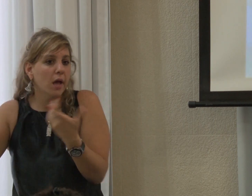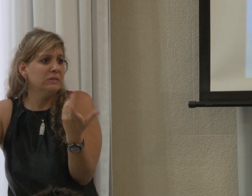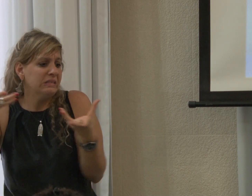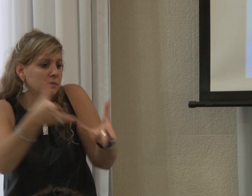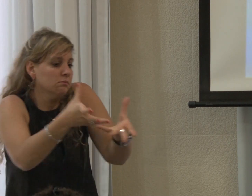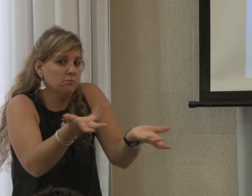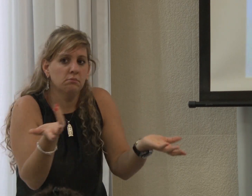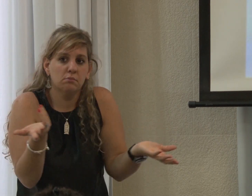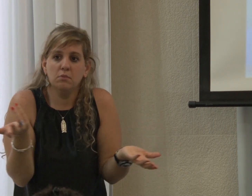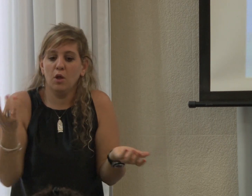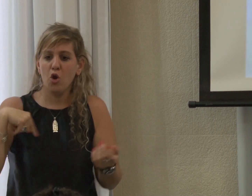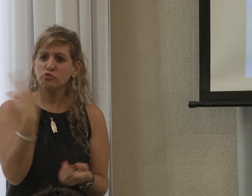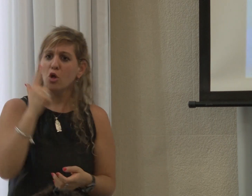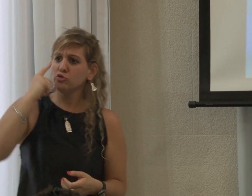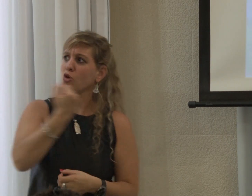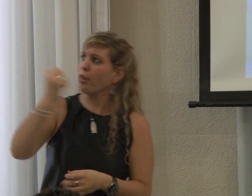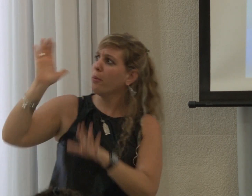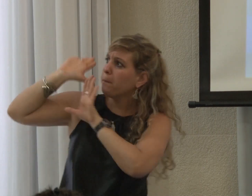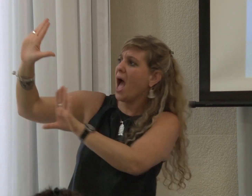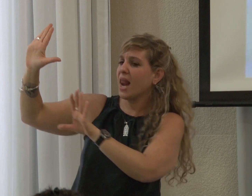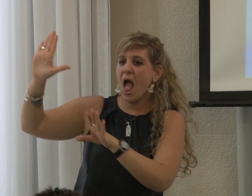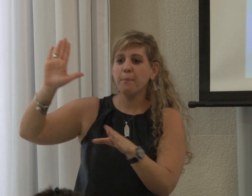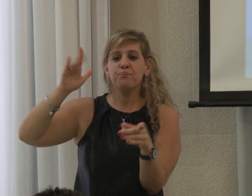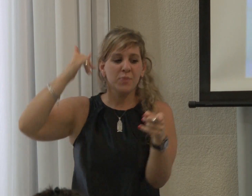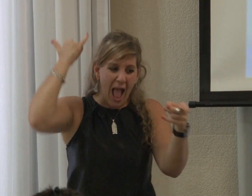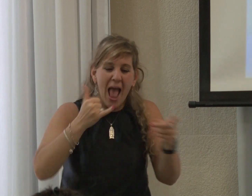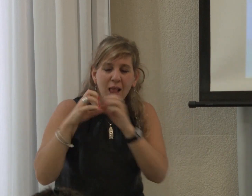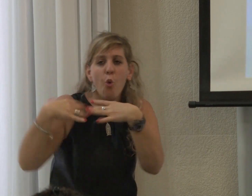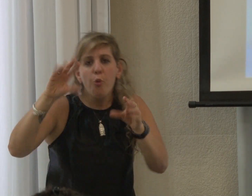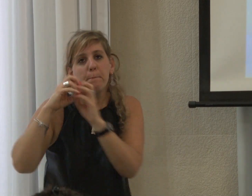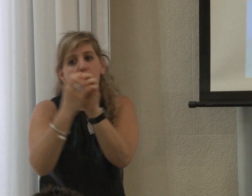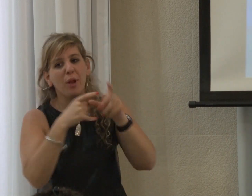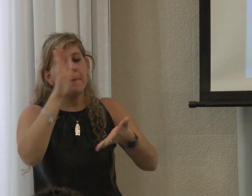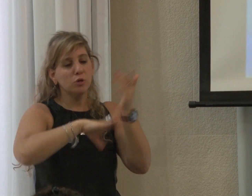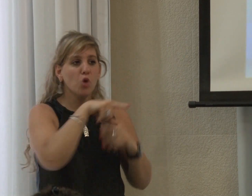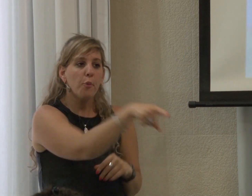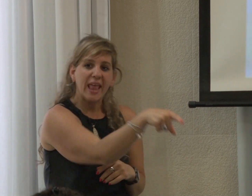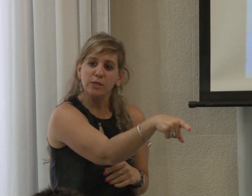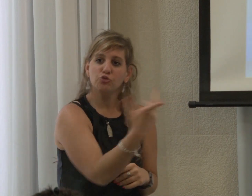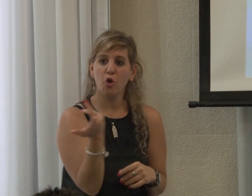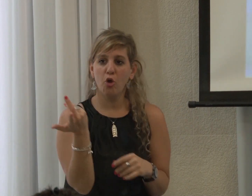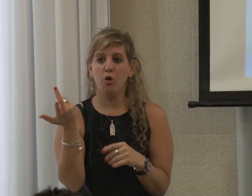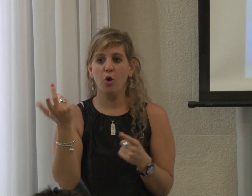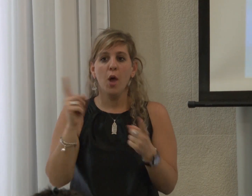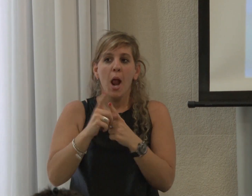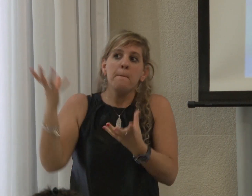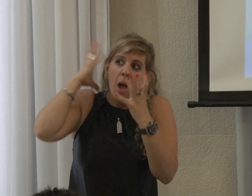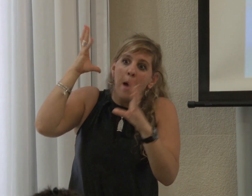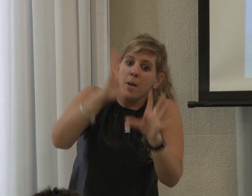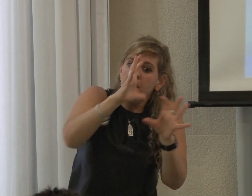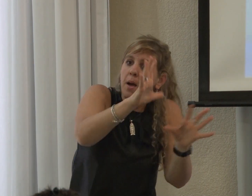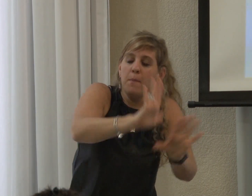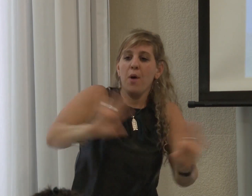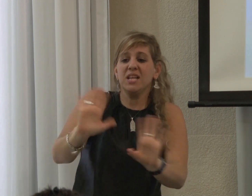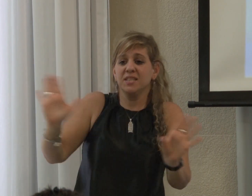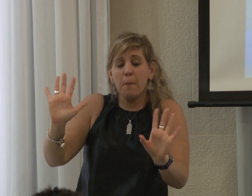de sufrimiento. Y en ese momento, a partir de ese momento, se han creado muchísimas escuelas oralistas en todo el mundo.